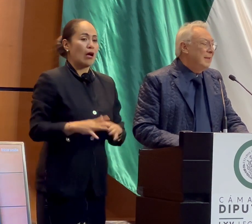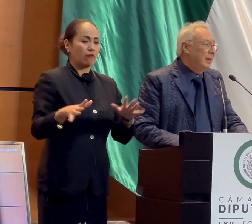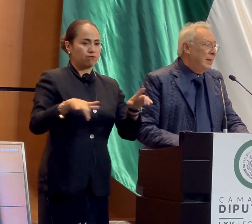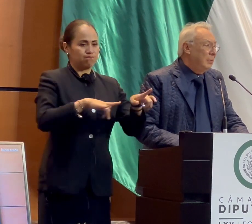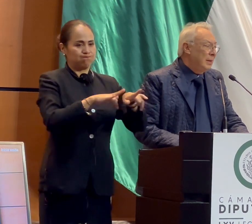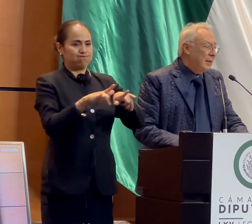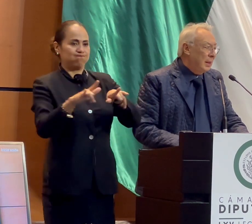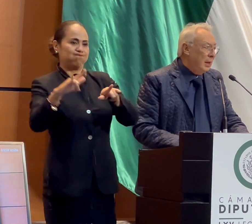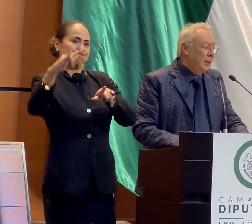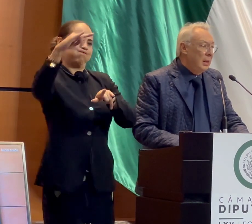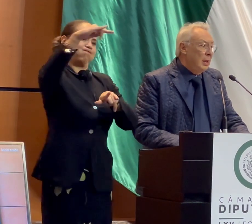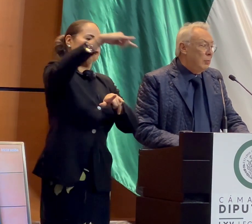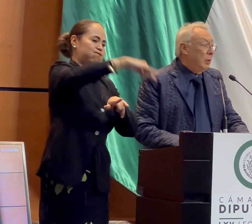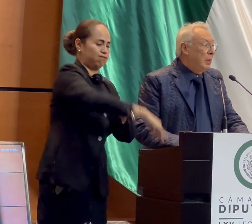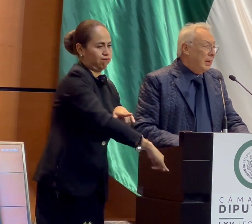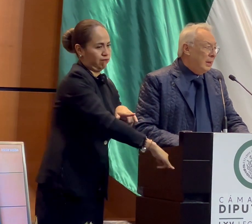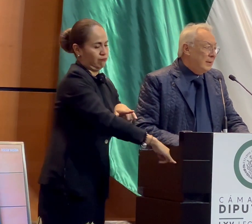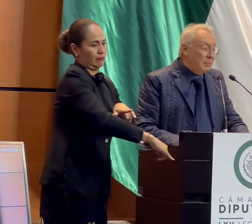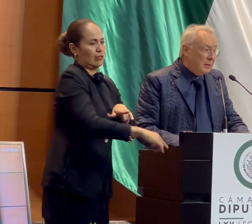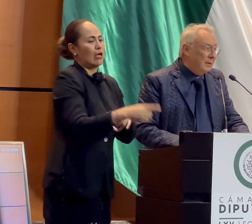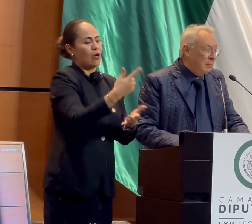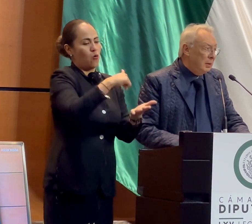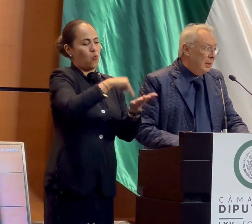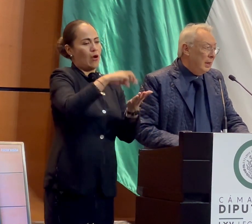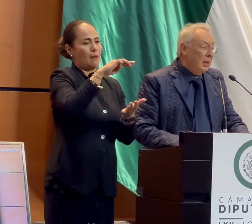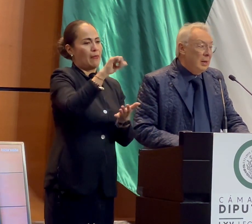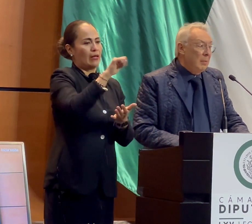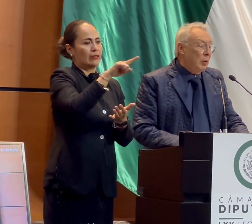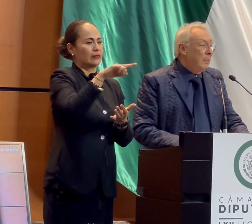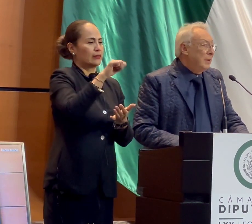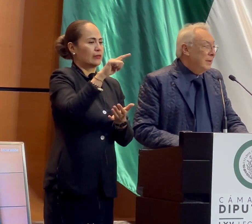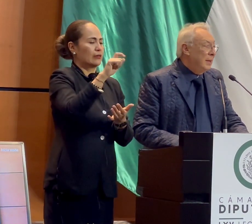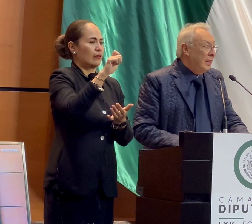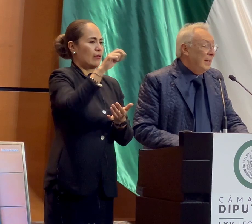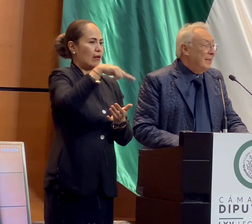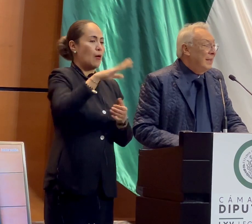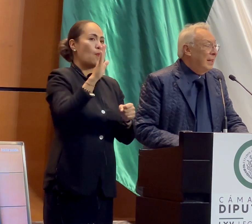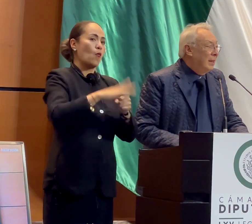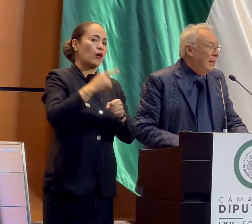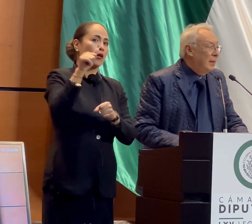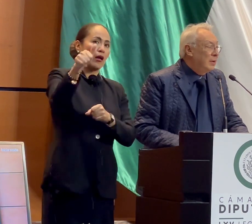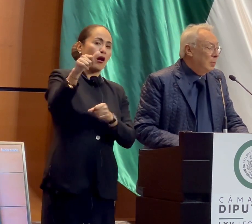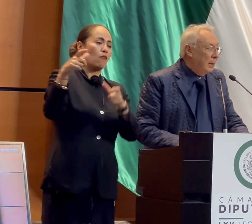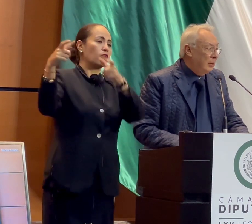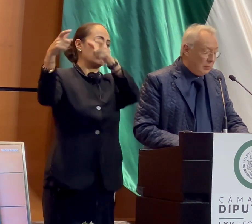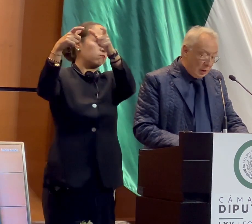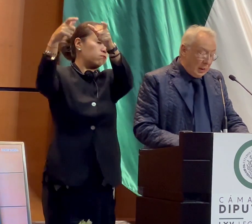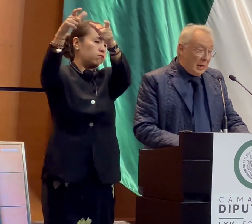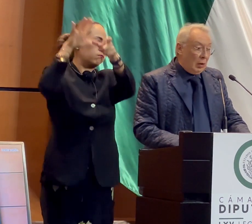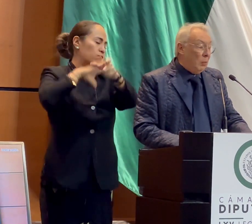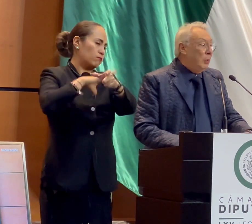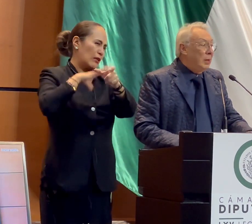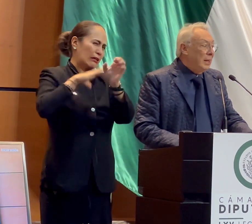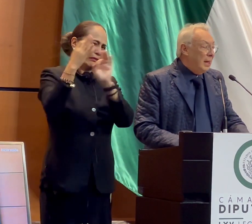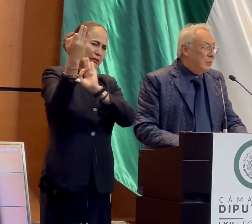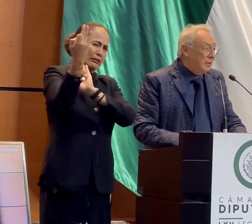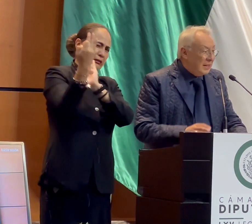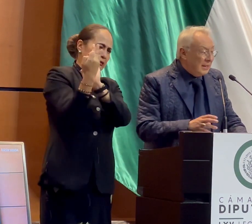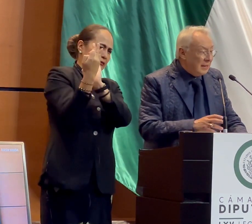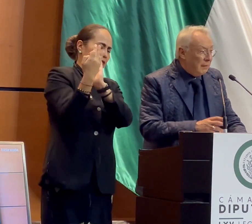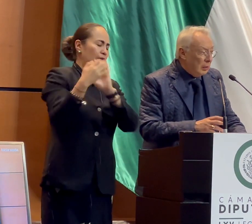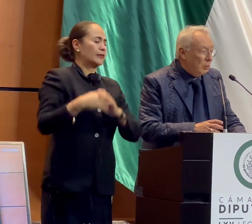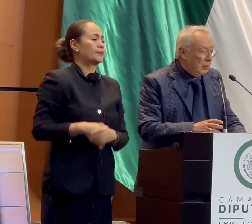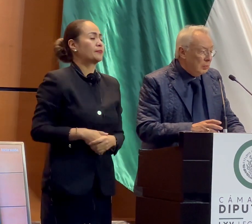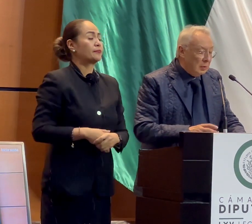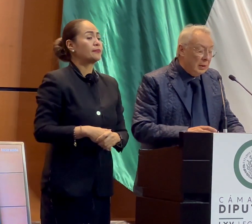vuelo y descender en Mazatlán por emergencia, precisamente por la presencia y la cercanía de este objeto. Lo peor del caso es